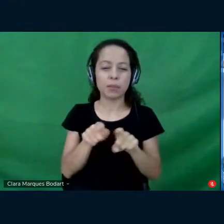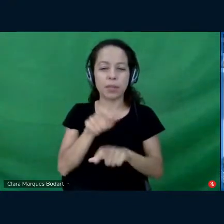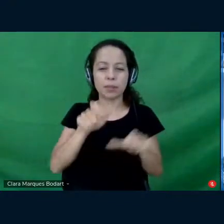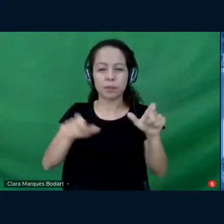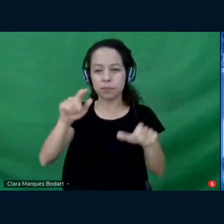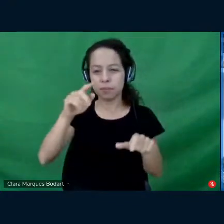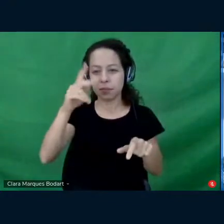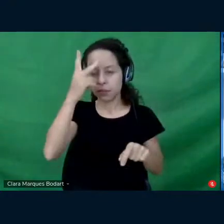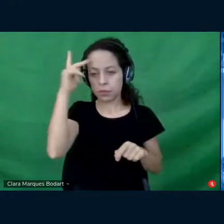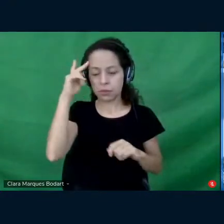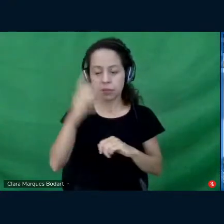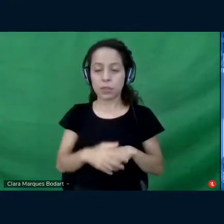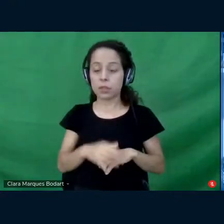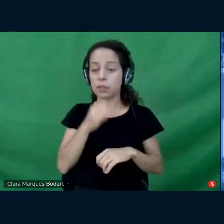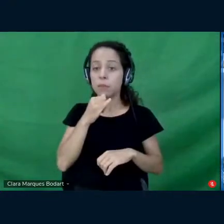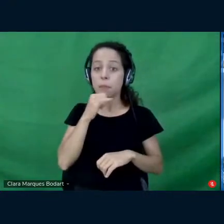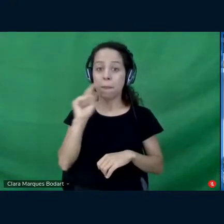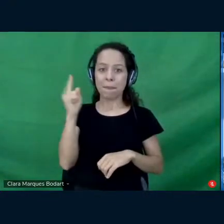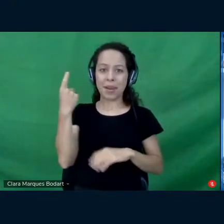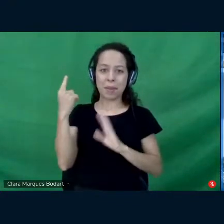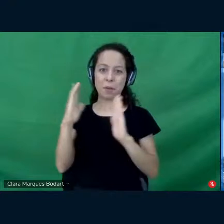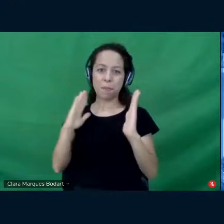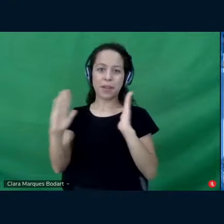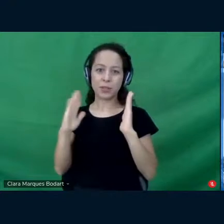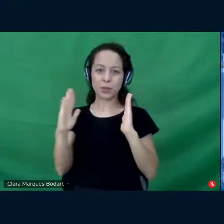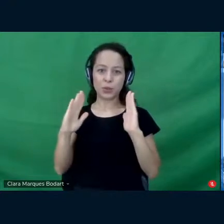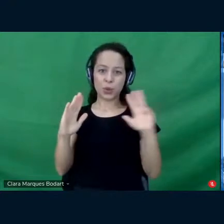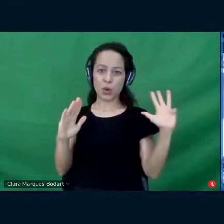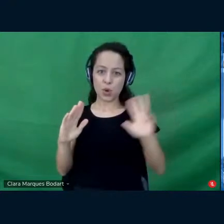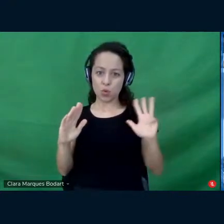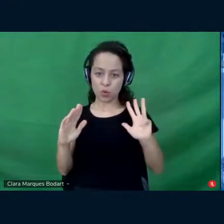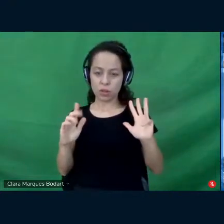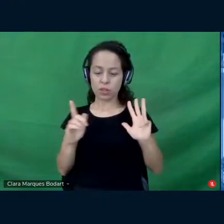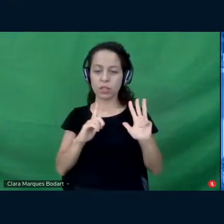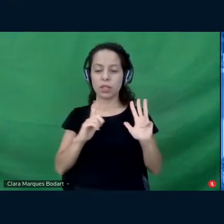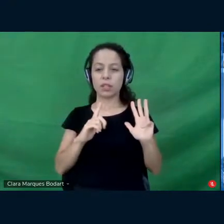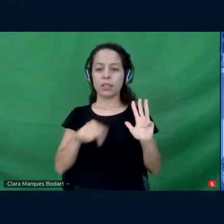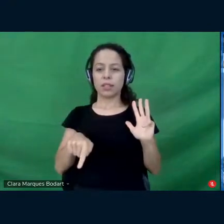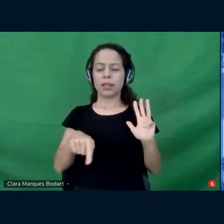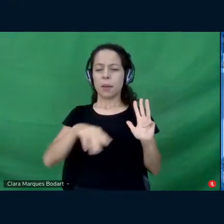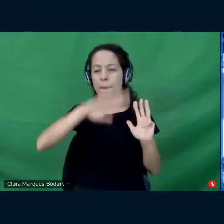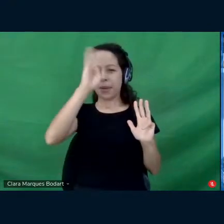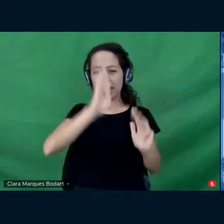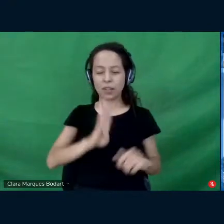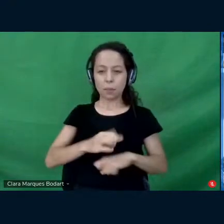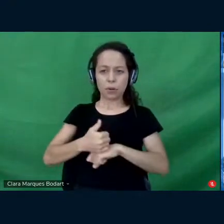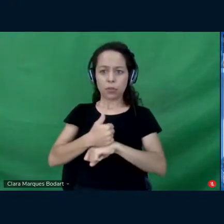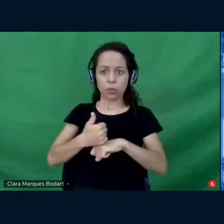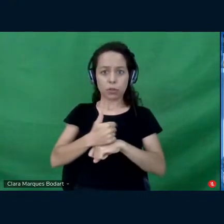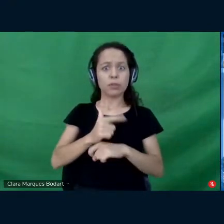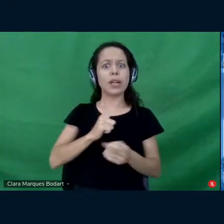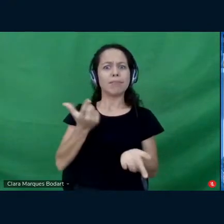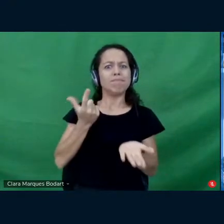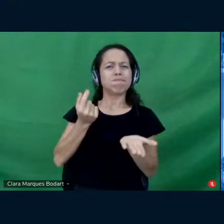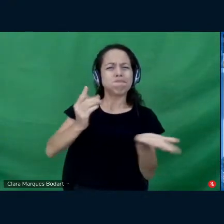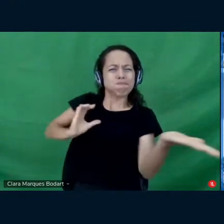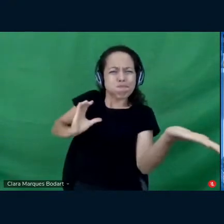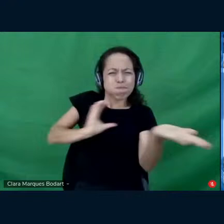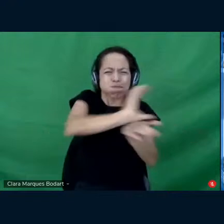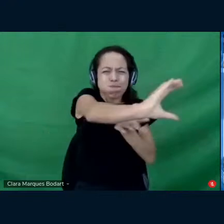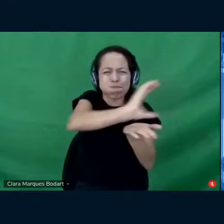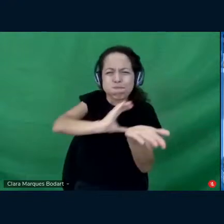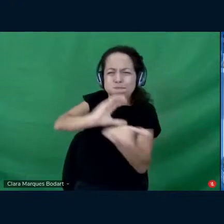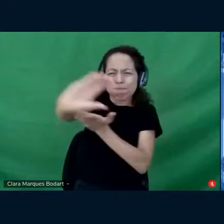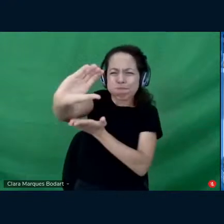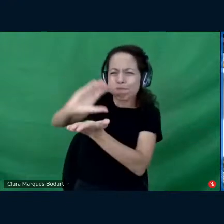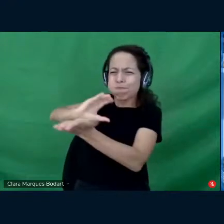Lula, foi criado o Brasil Profissionalizado, um programa que levou muito recurso para os estados para